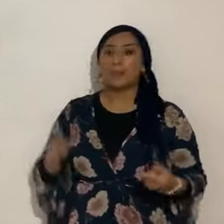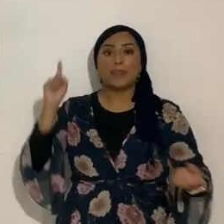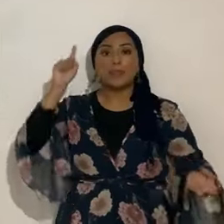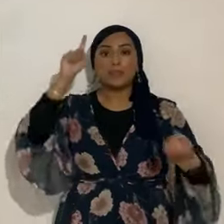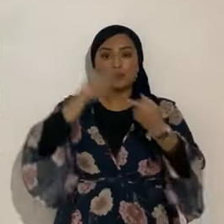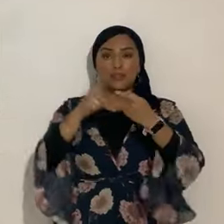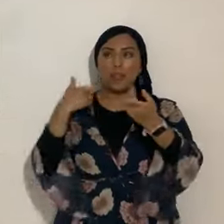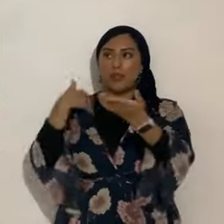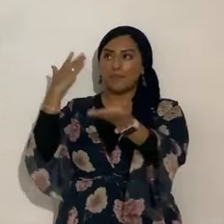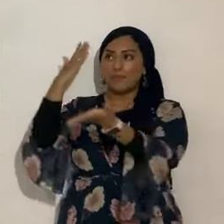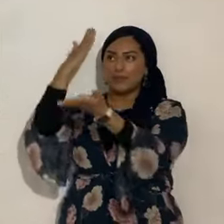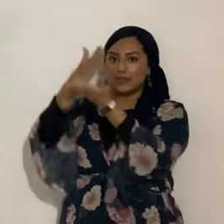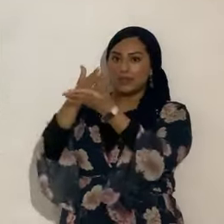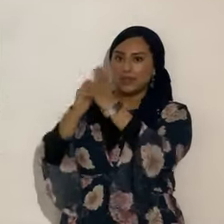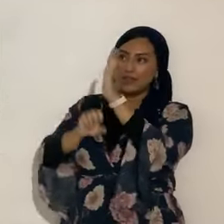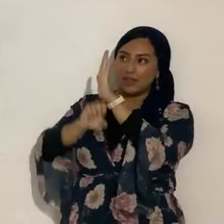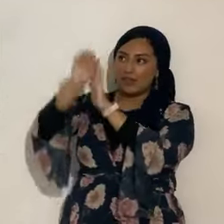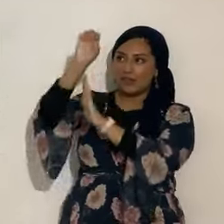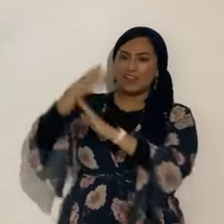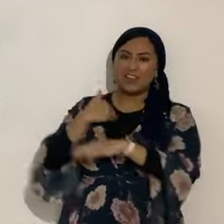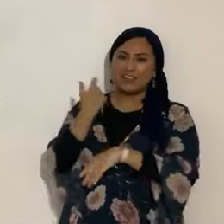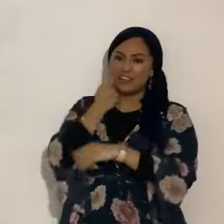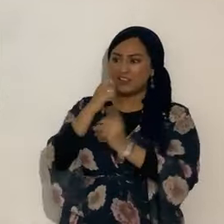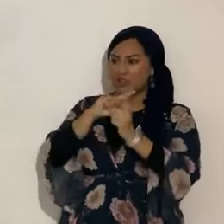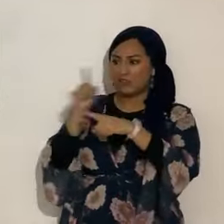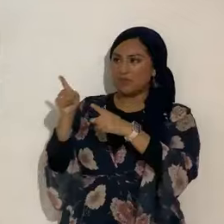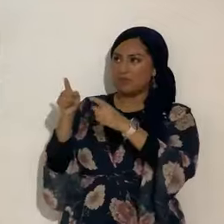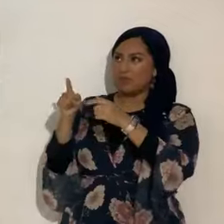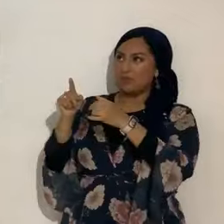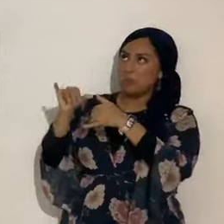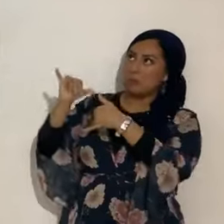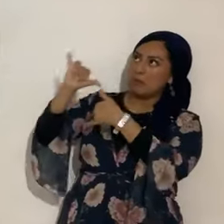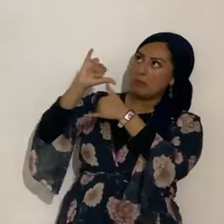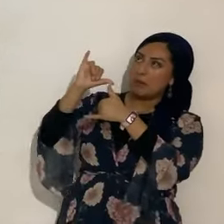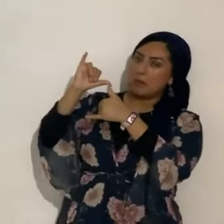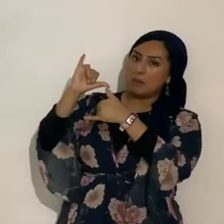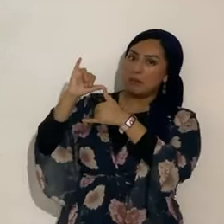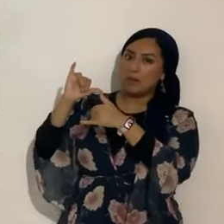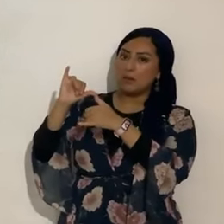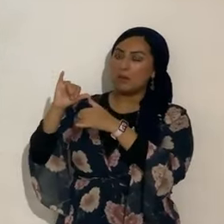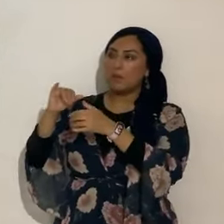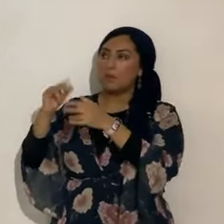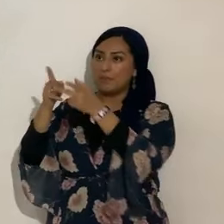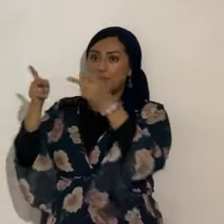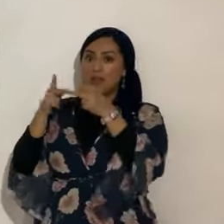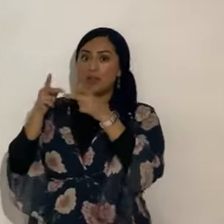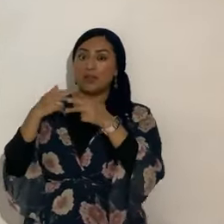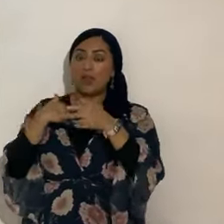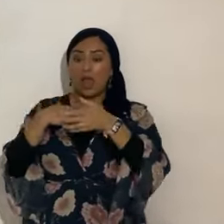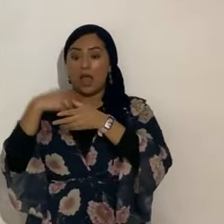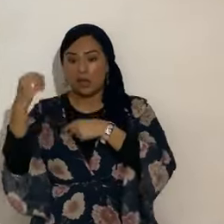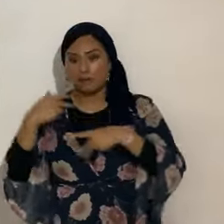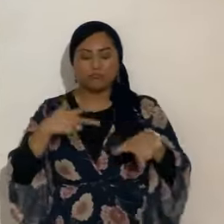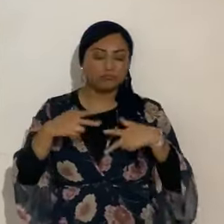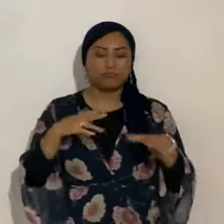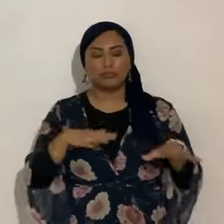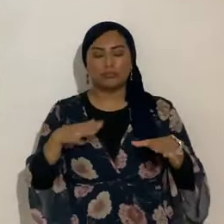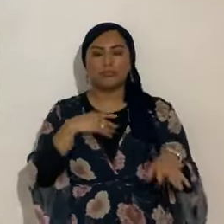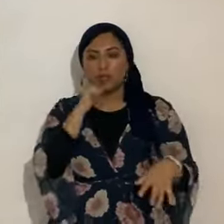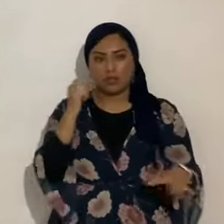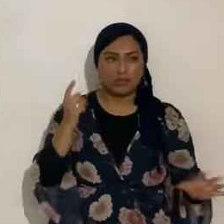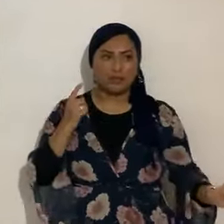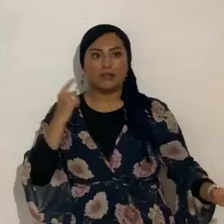Hasta que llego al piso, no sé qué, apenas tuve que ir a un edificio muy grande, ¿sí? Y ya cuando salgo, ya salgo caminando normal, no me